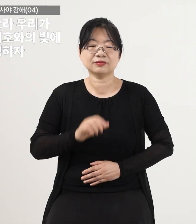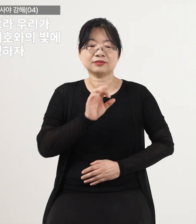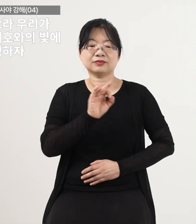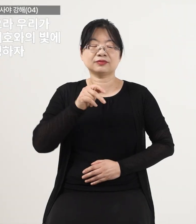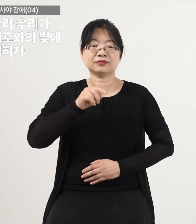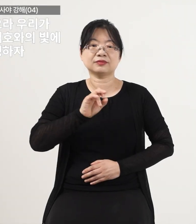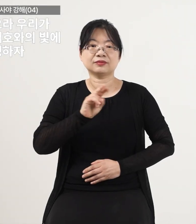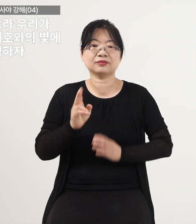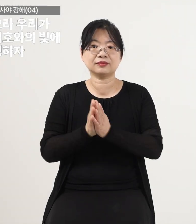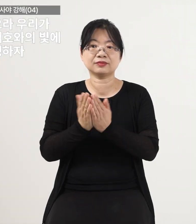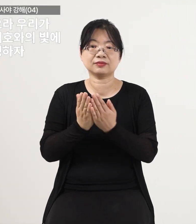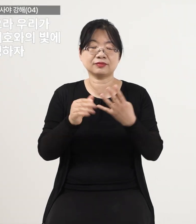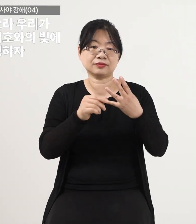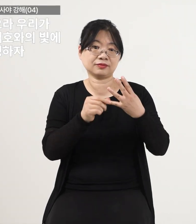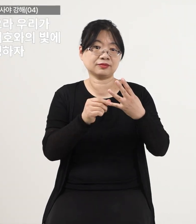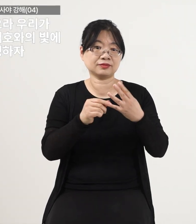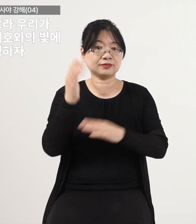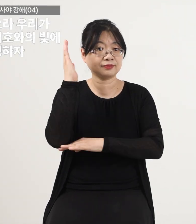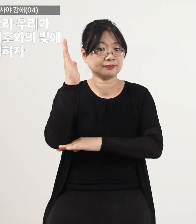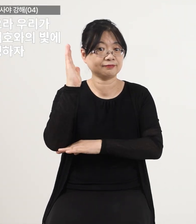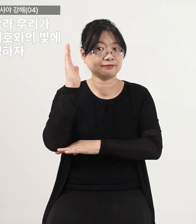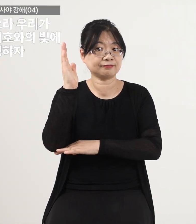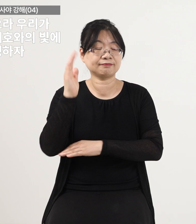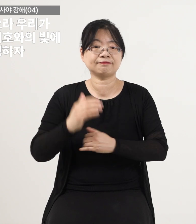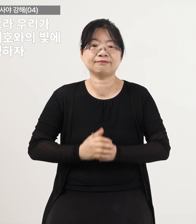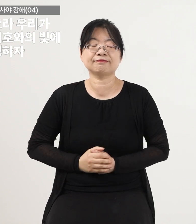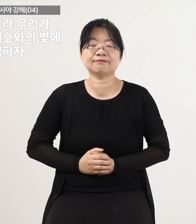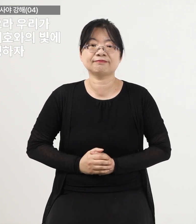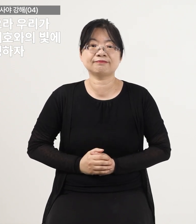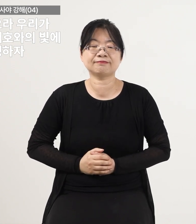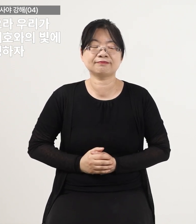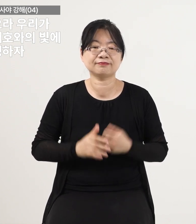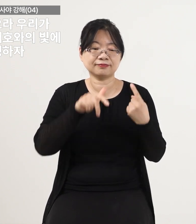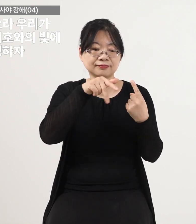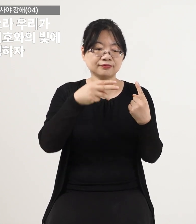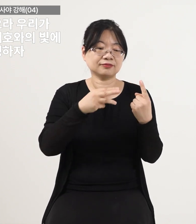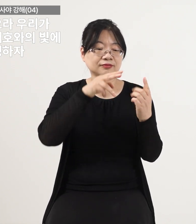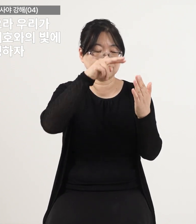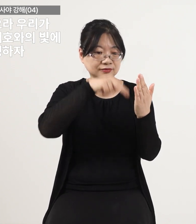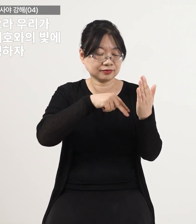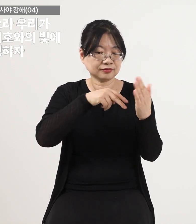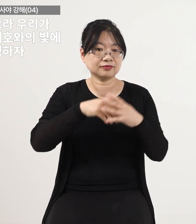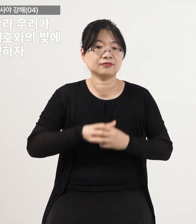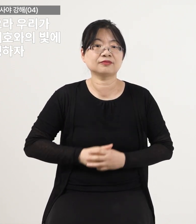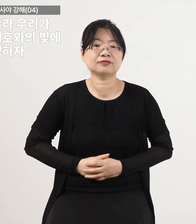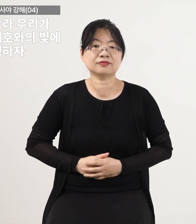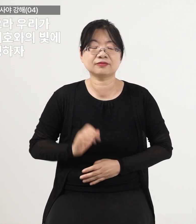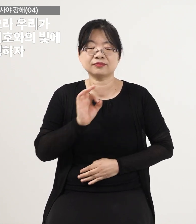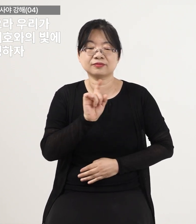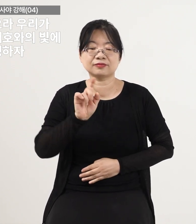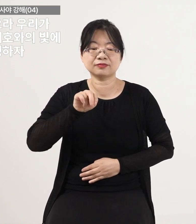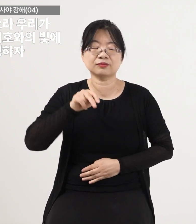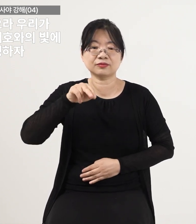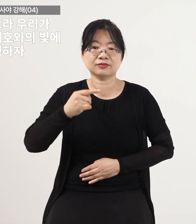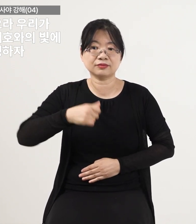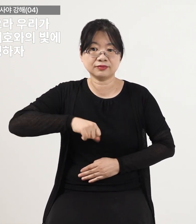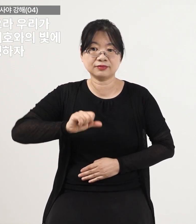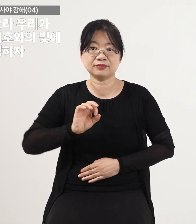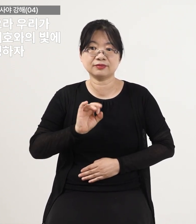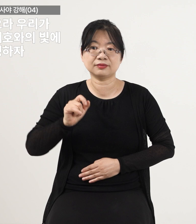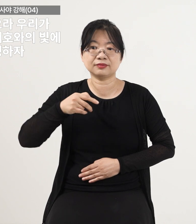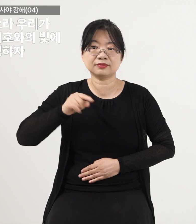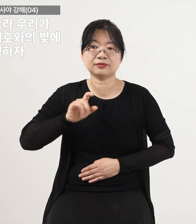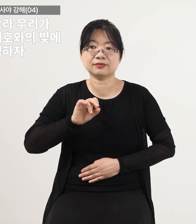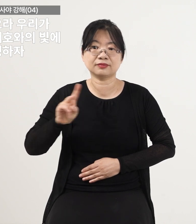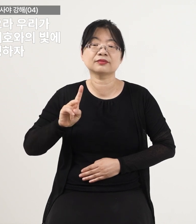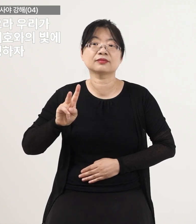이사야서 네 번째 강의 시간이죠. 1절을 보시면 아모스의 아들 이사야가